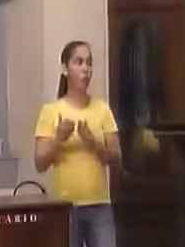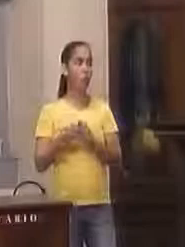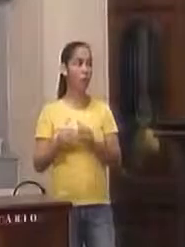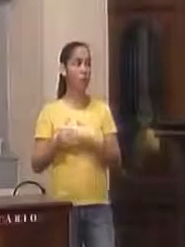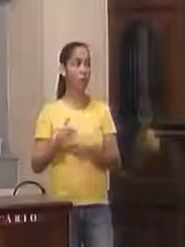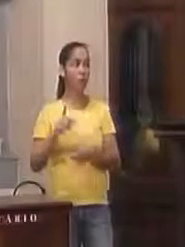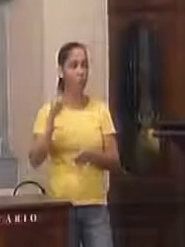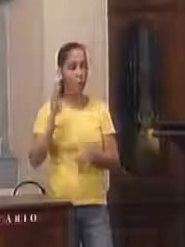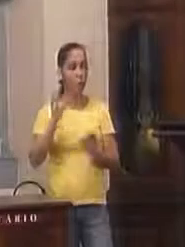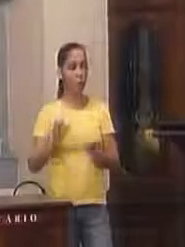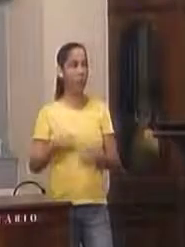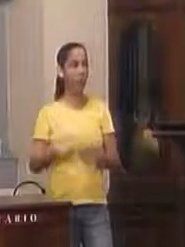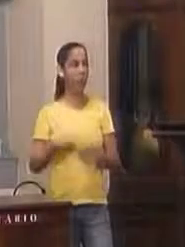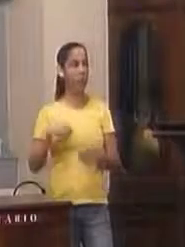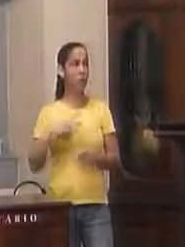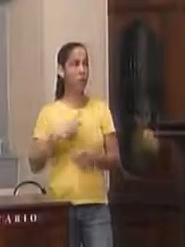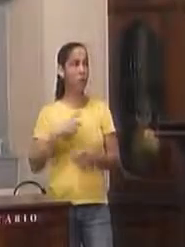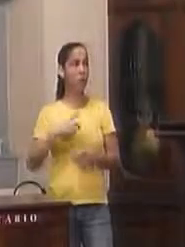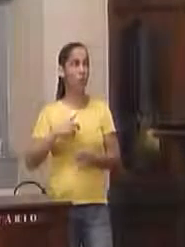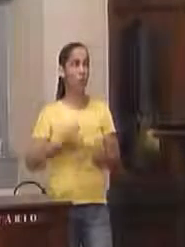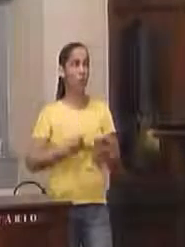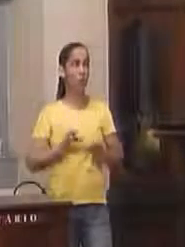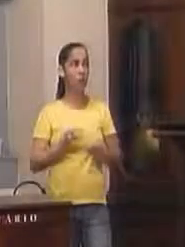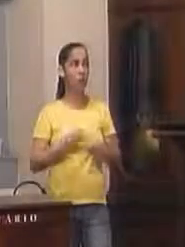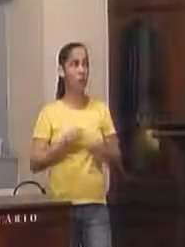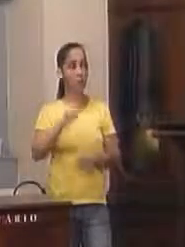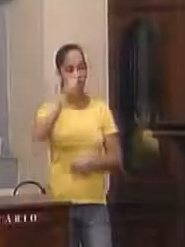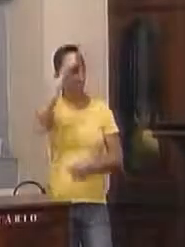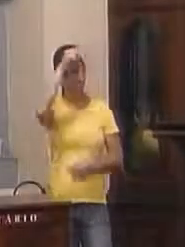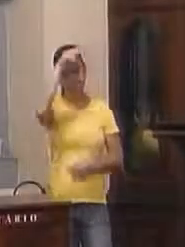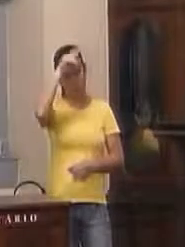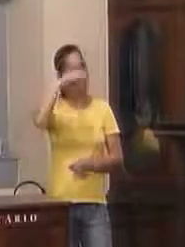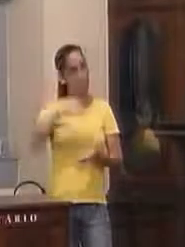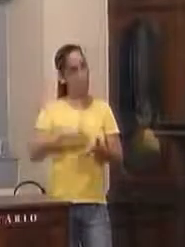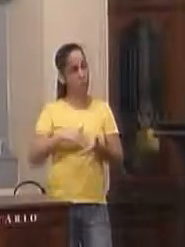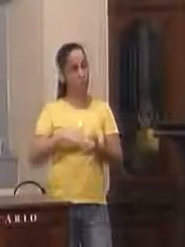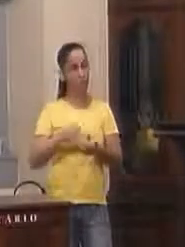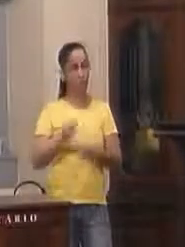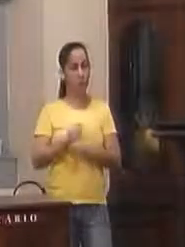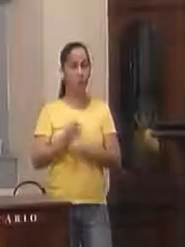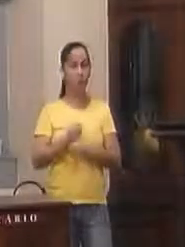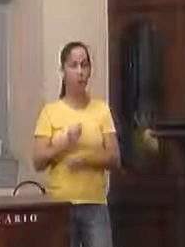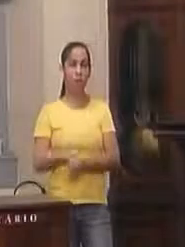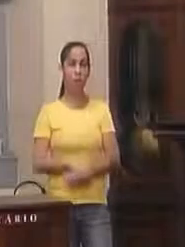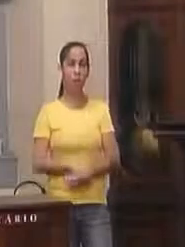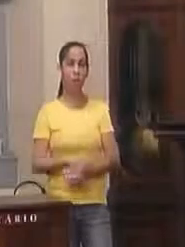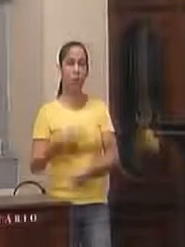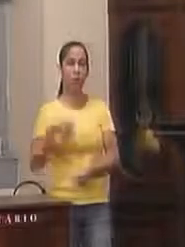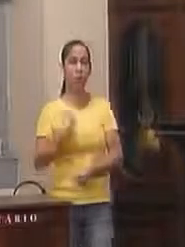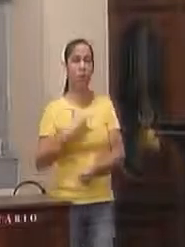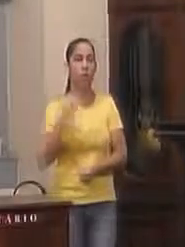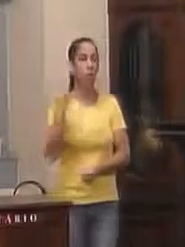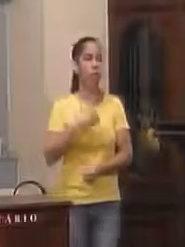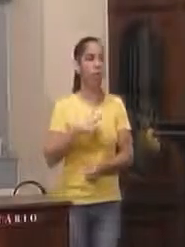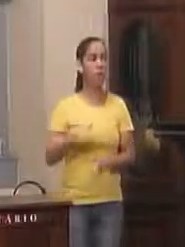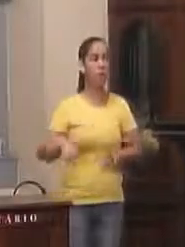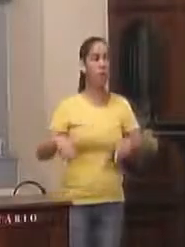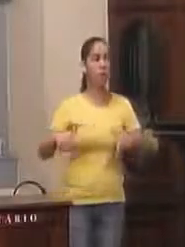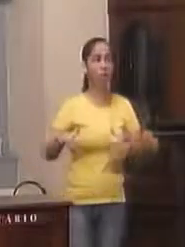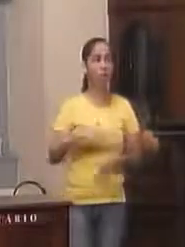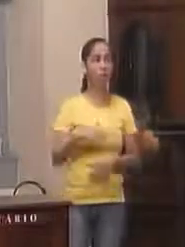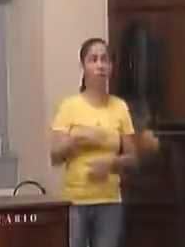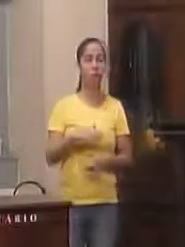Parcelamentos em dia, inclusive nós estamos com um projeto lá na Prefeitura, da Secretaria de Obras, nós conseguimos uma certidão da Light,